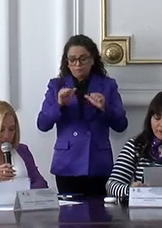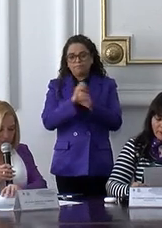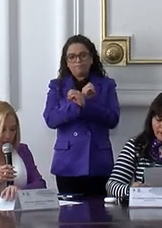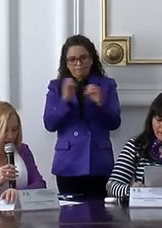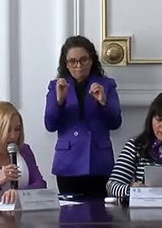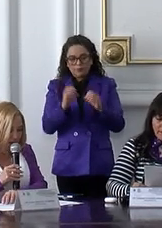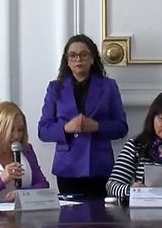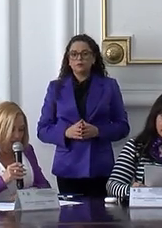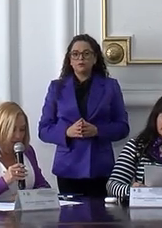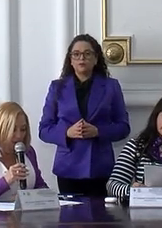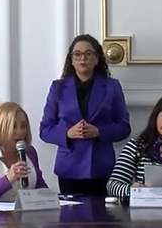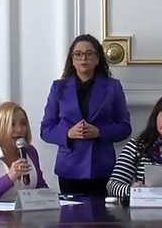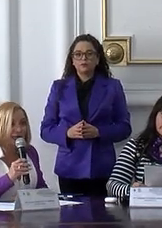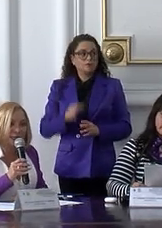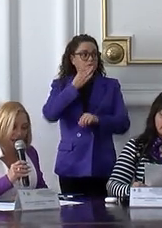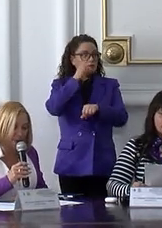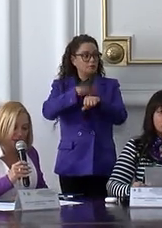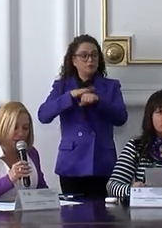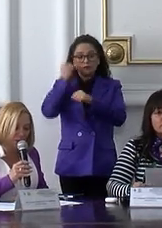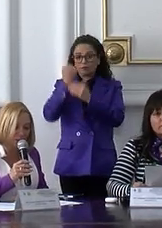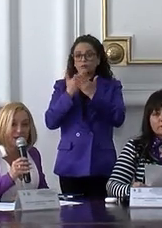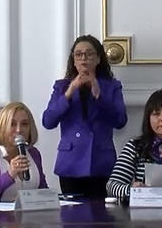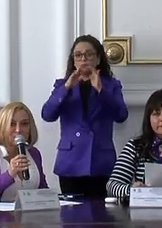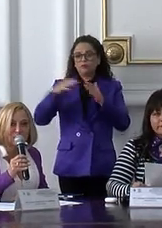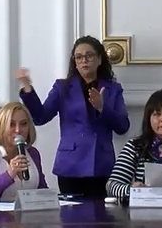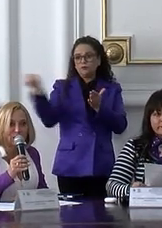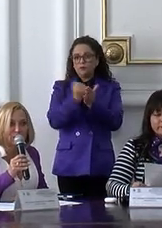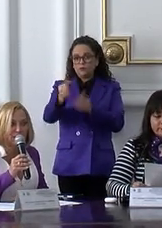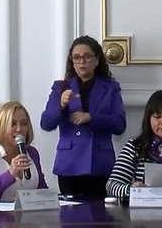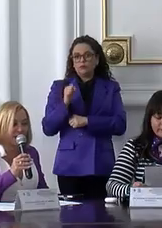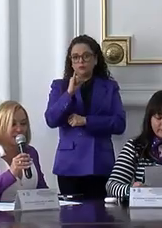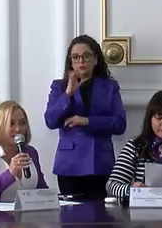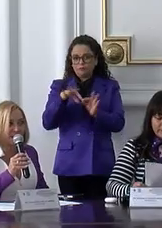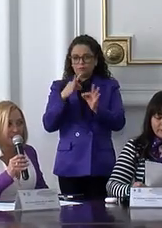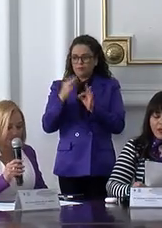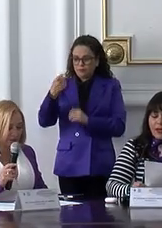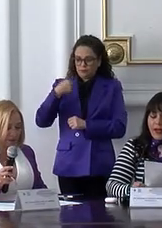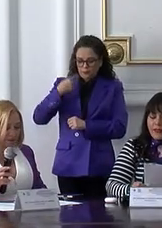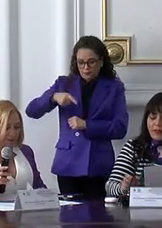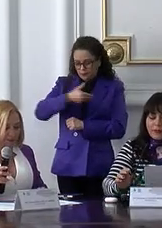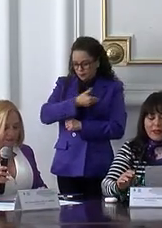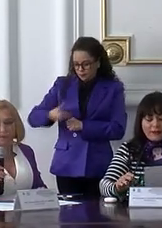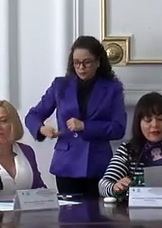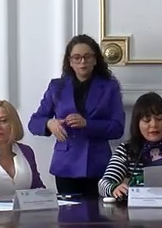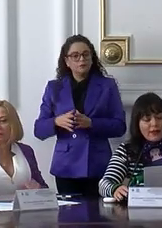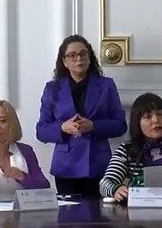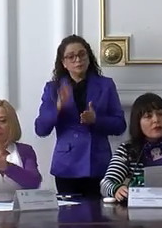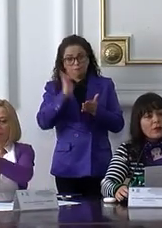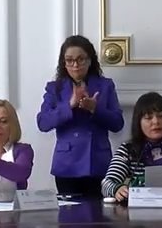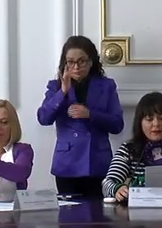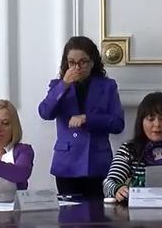abstenciones. Se aprueba el dictamen, cumplida su instrucción, diputada Presidenta. Gracias, diputada